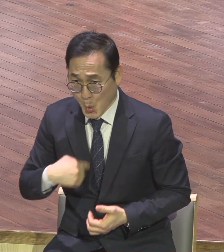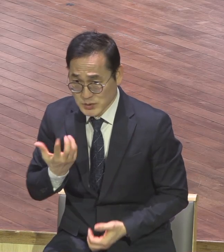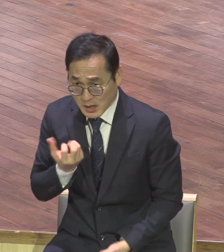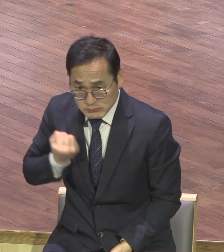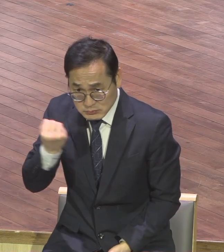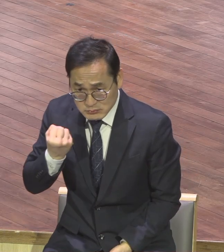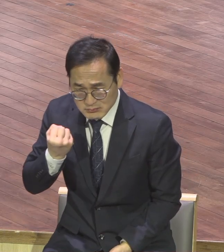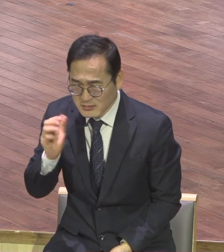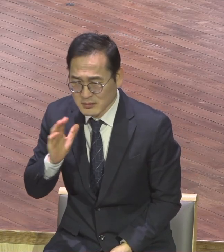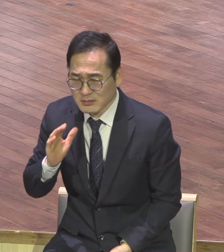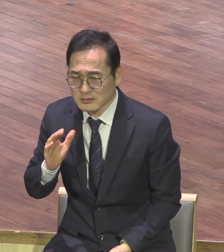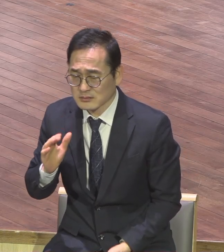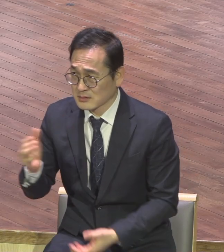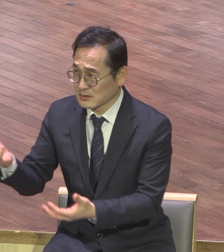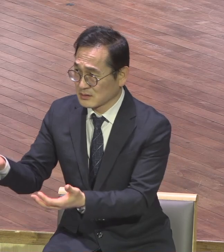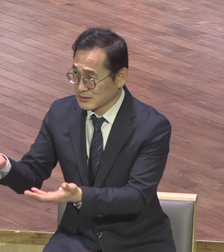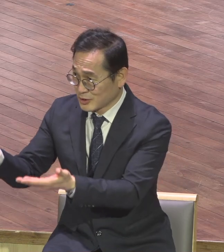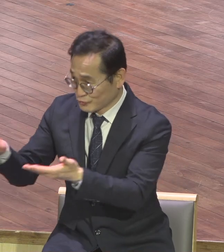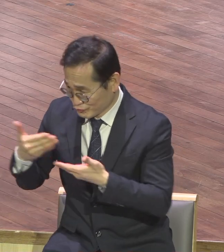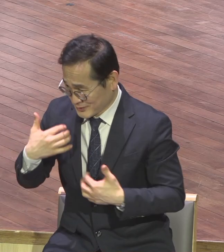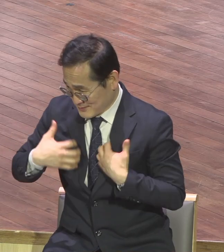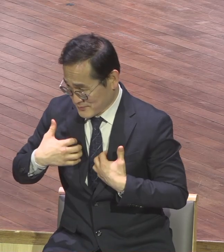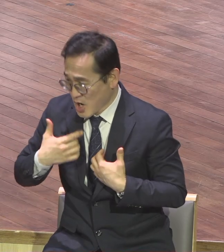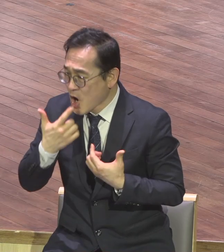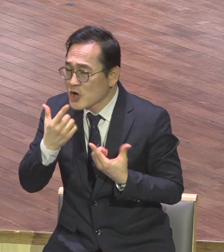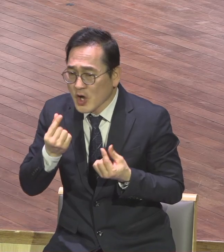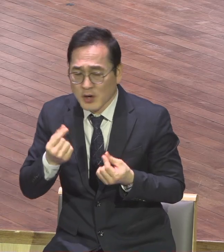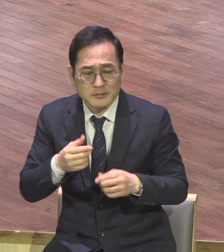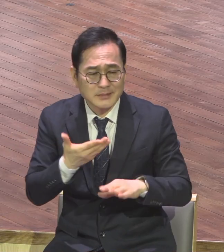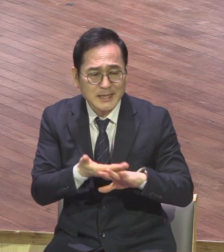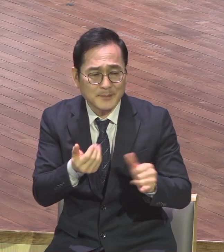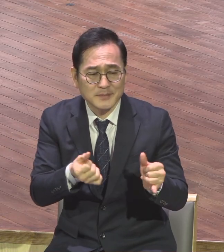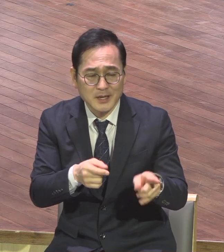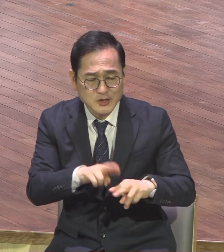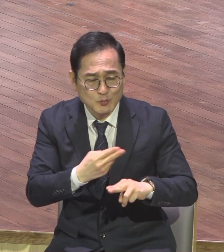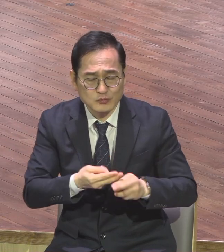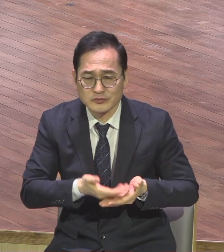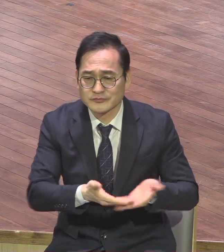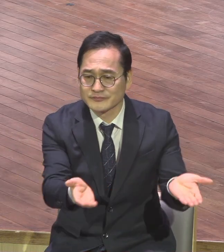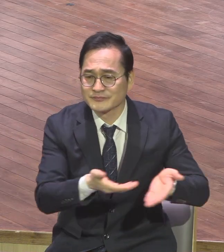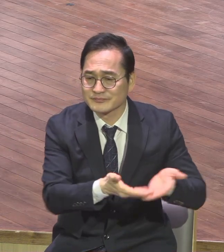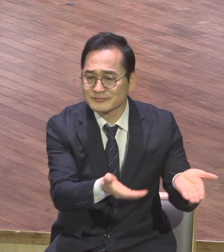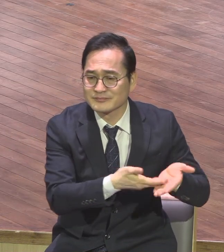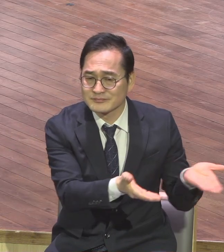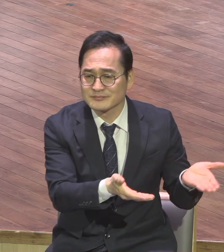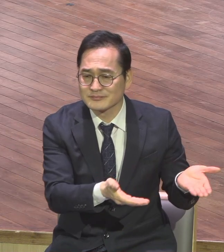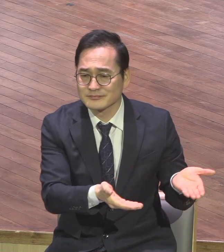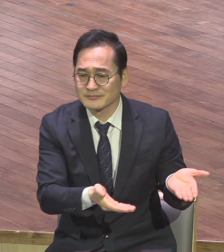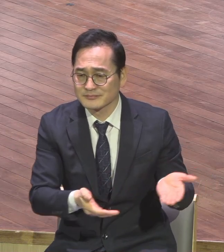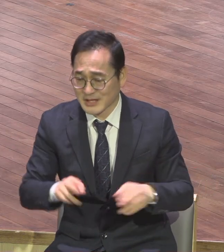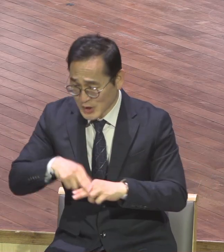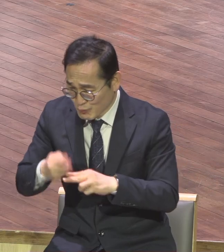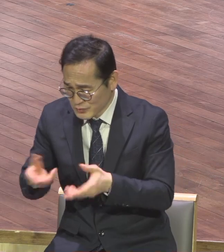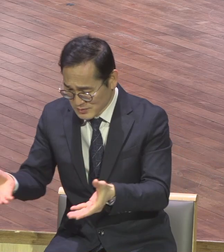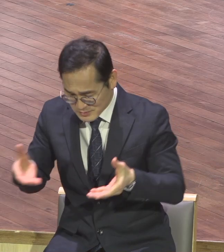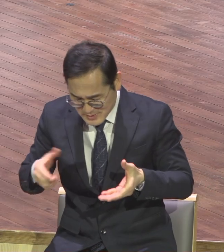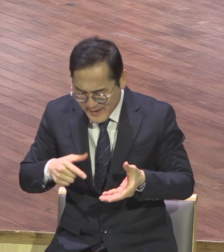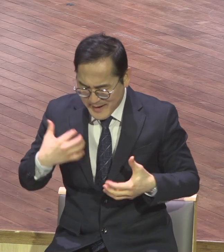너무 감격스러워서 다른 사람에게 자랑하는 너무 선물 귀한 것 받아 막 자랑하잖아요.